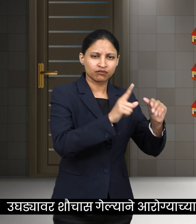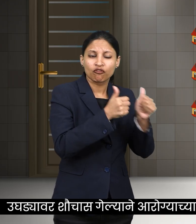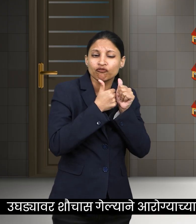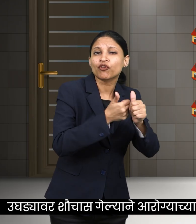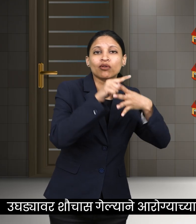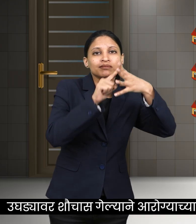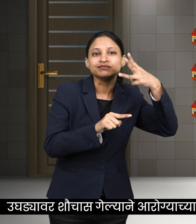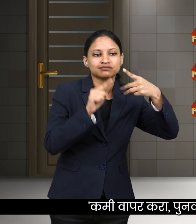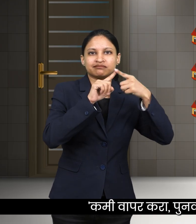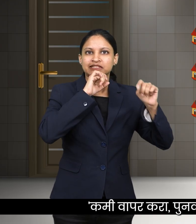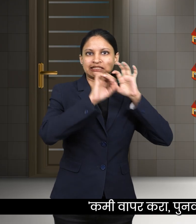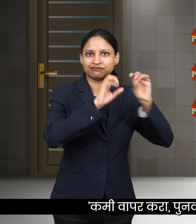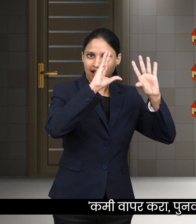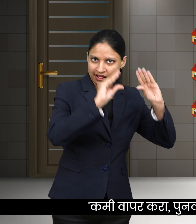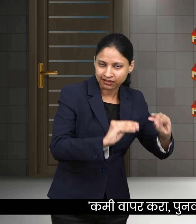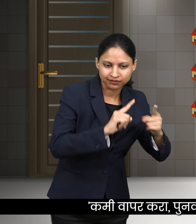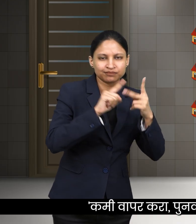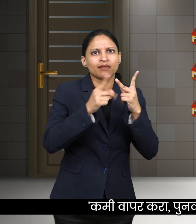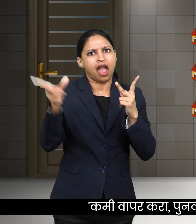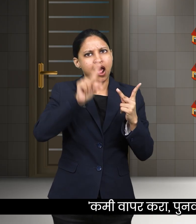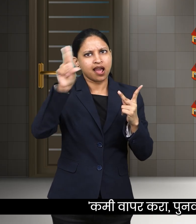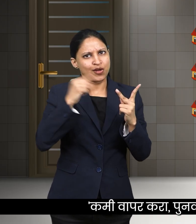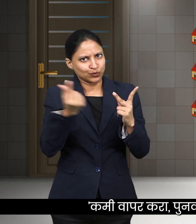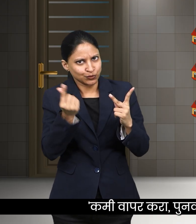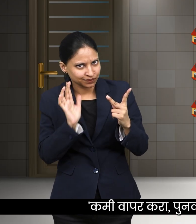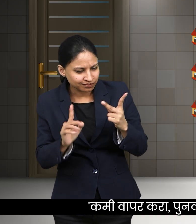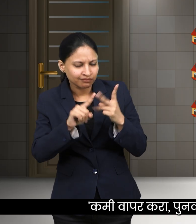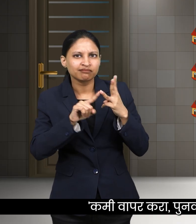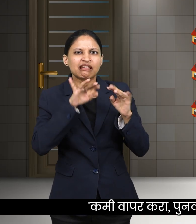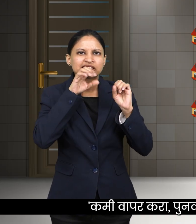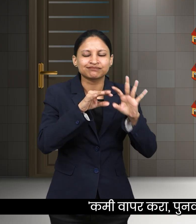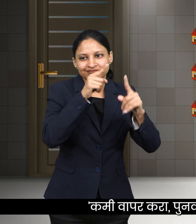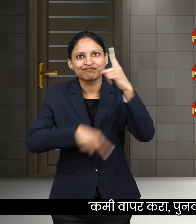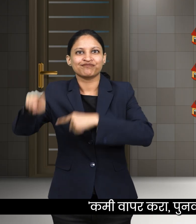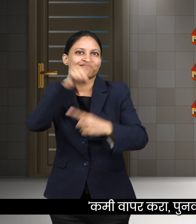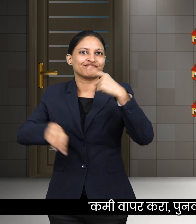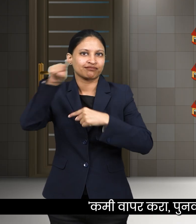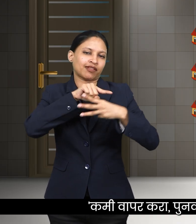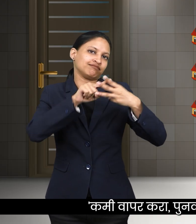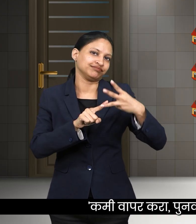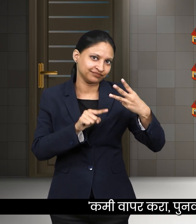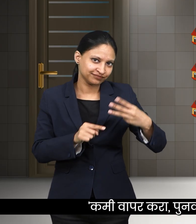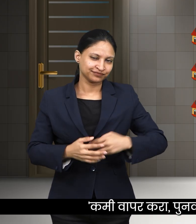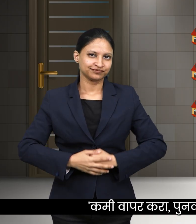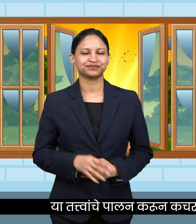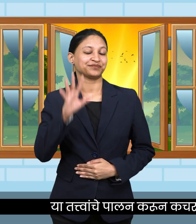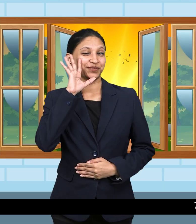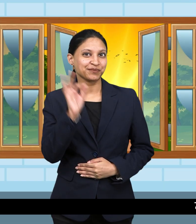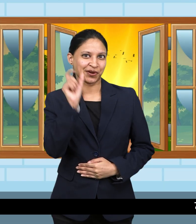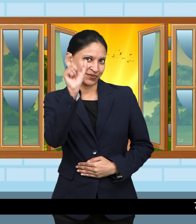होऊ शकतात. कमी वापर करा, पुनर्वापर करा आणि पुनर्प्रक्रिया करा. मुख्य